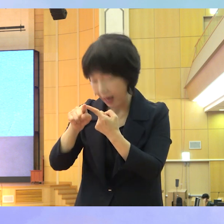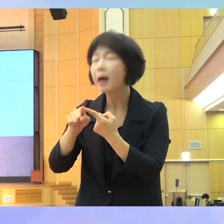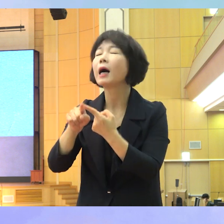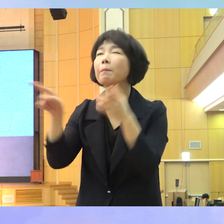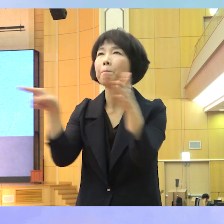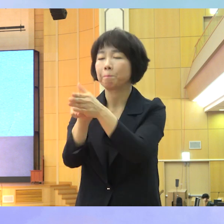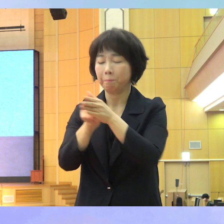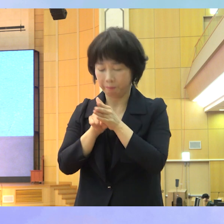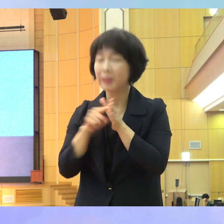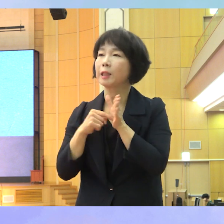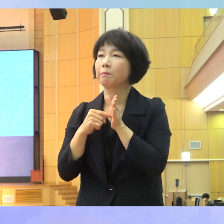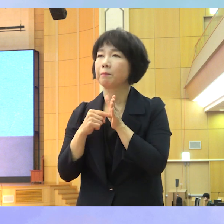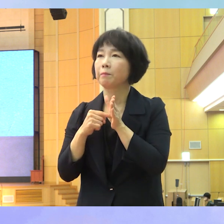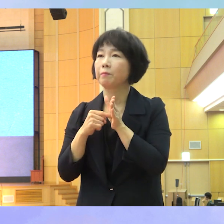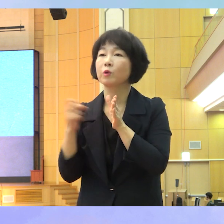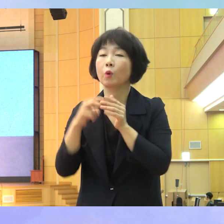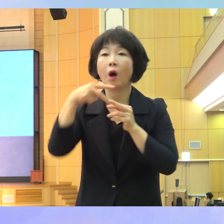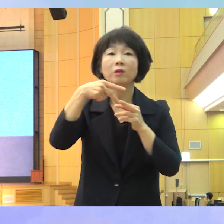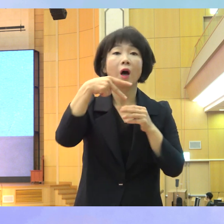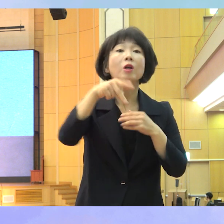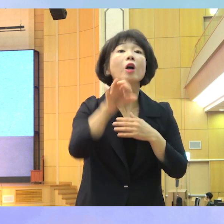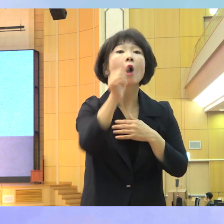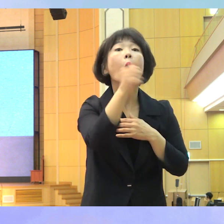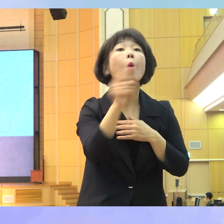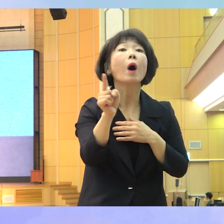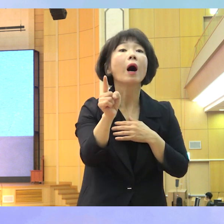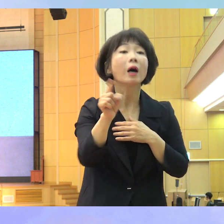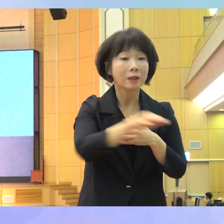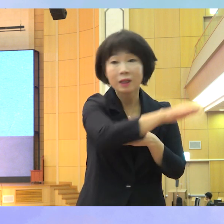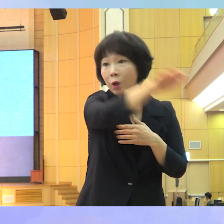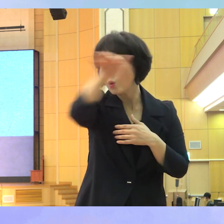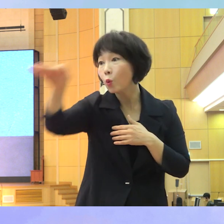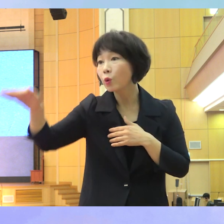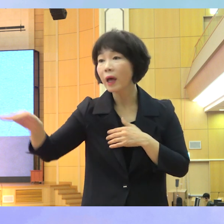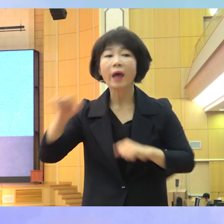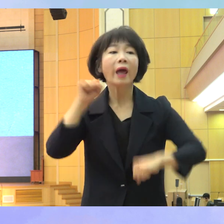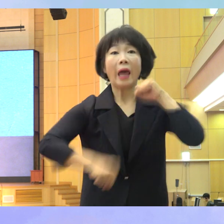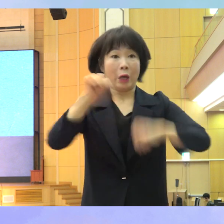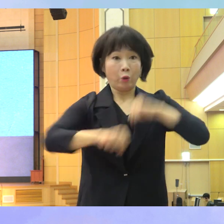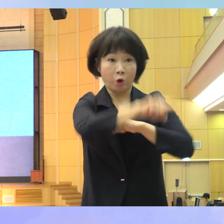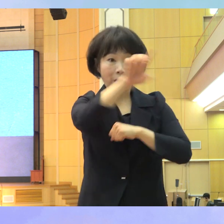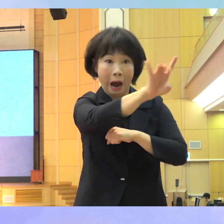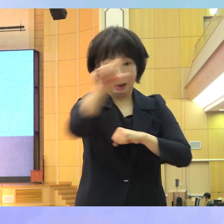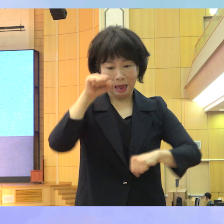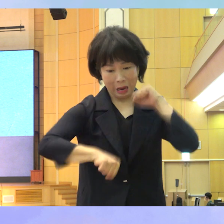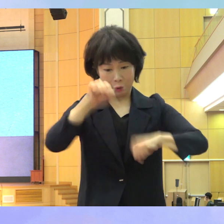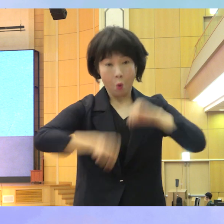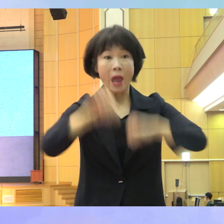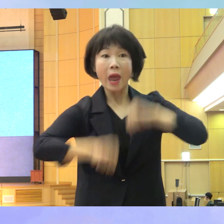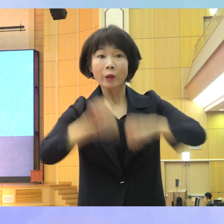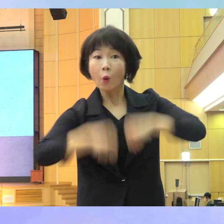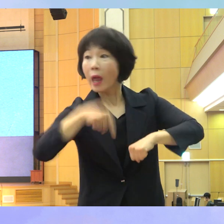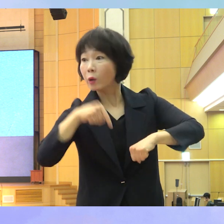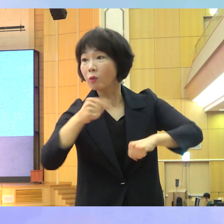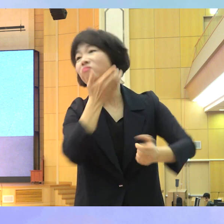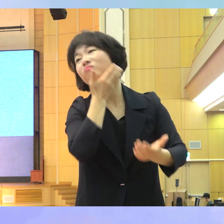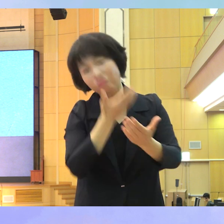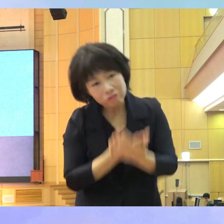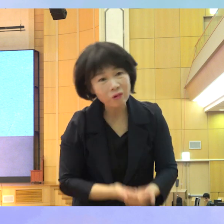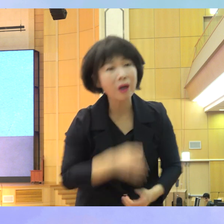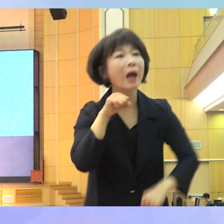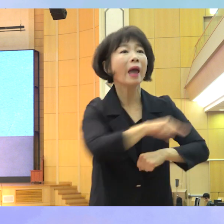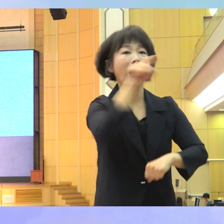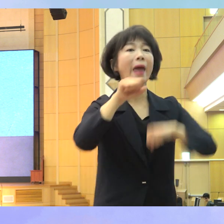믿음, 성화는 우리 행위가 중요하다. 이 과정에서